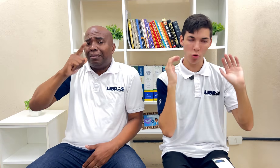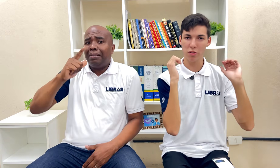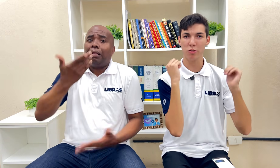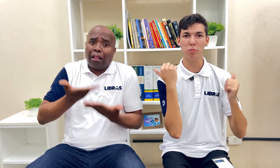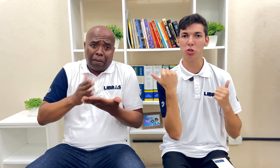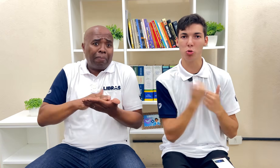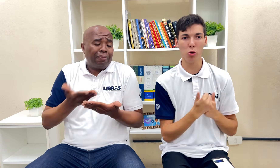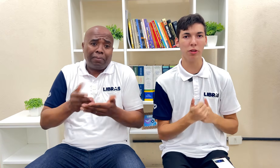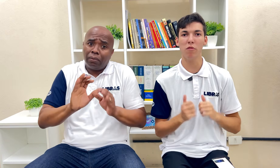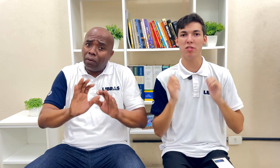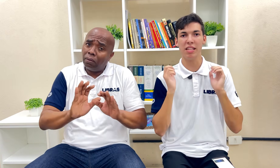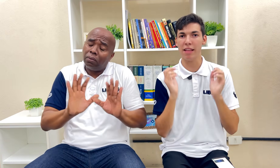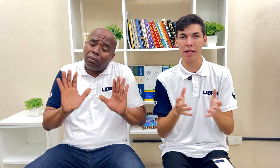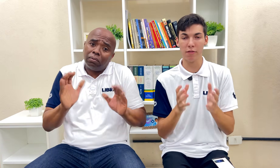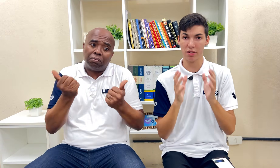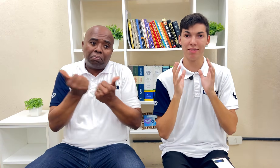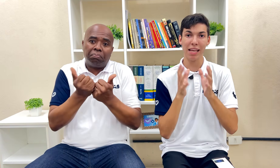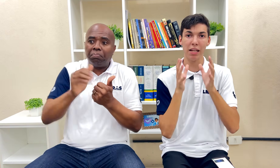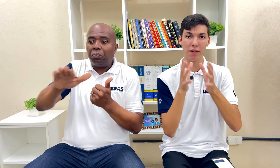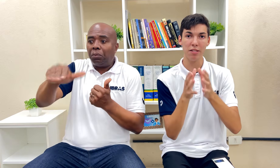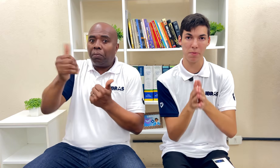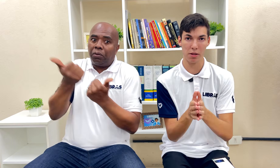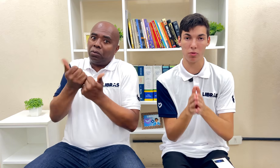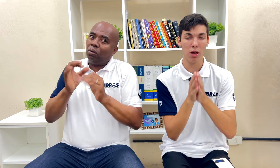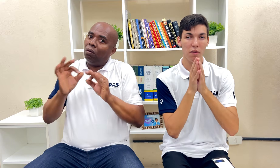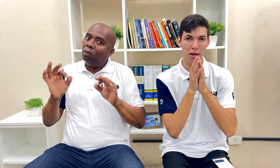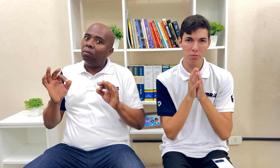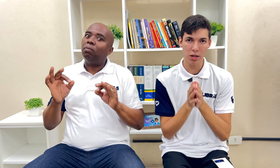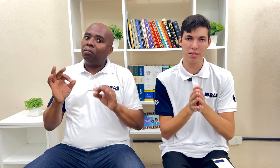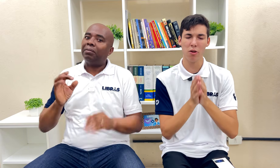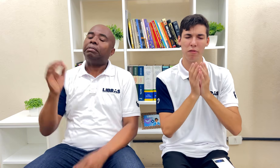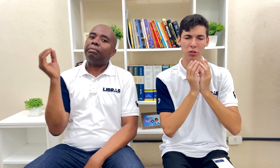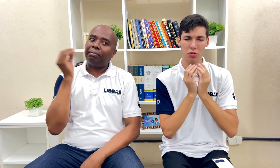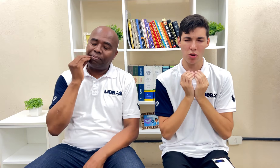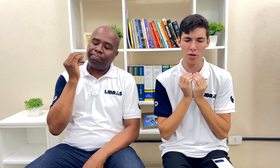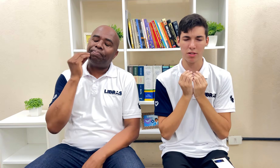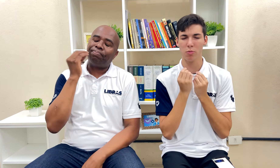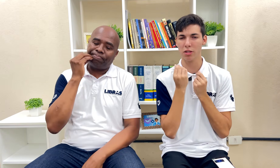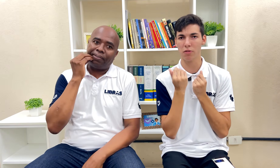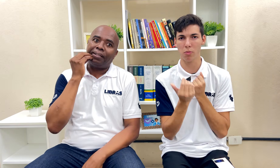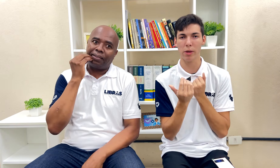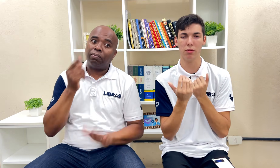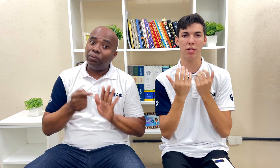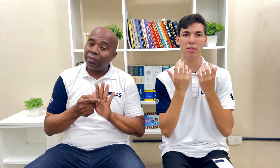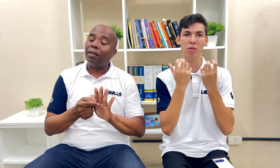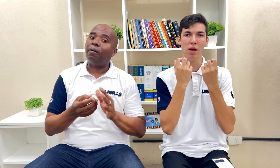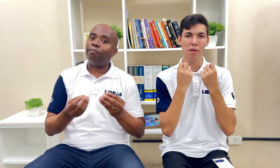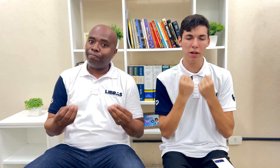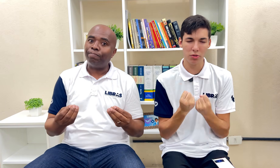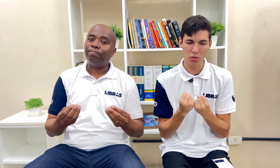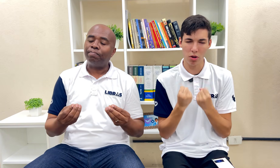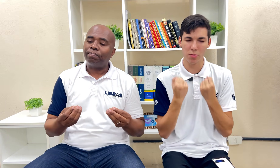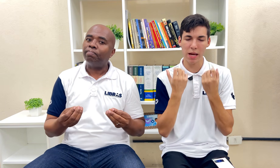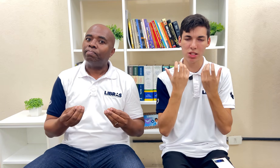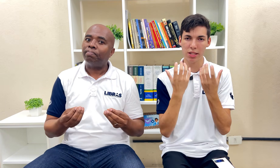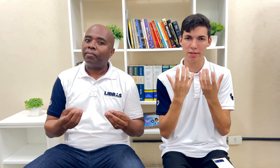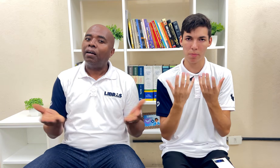você substitui, ou então você tem que levar espírito. Faz uma oração, fecha os olhos, se a música for no momento da oração, fecha os olhos, pede direção para